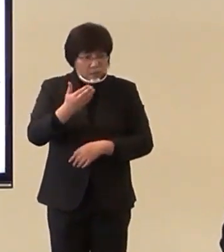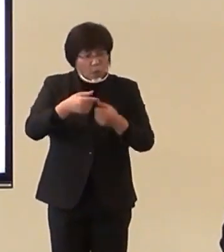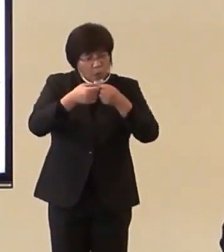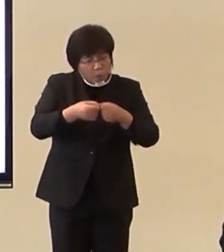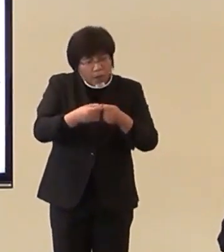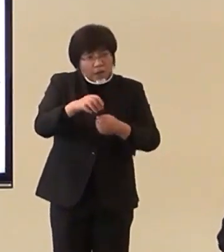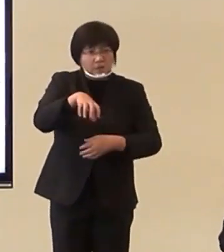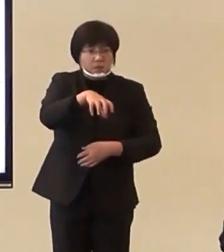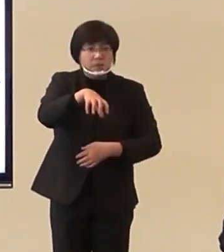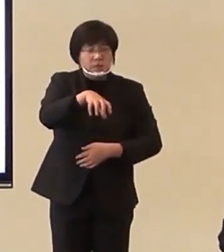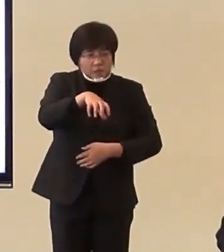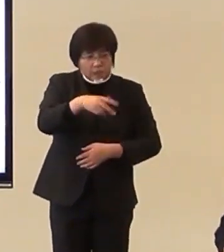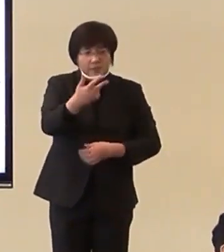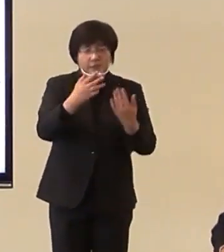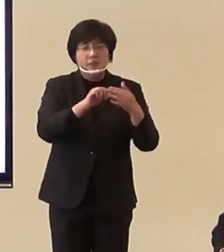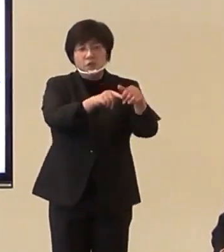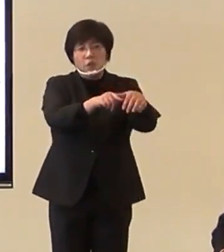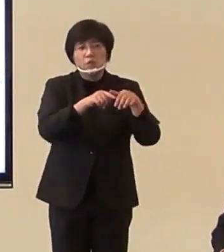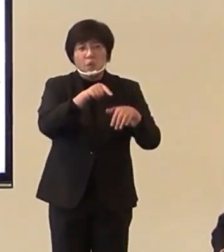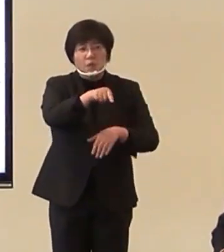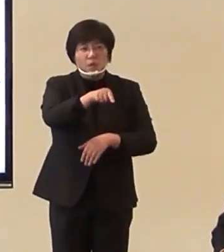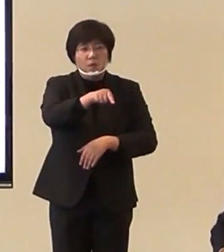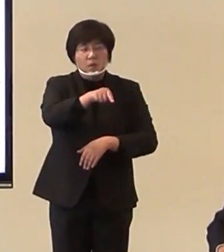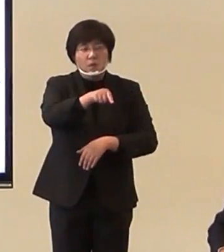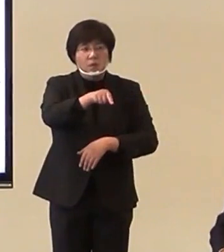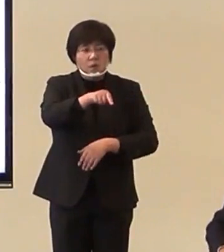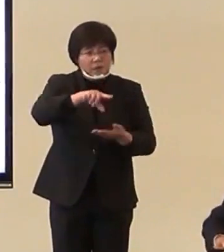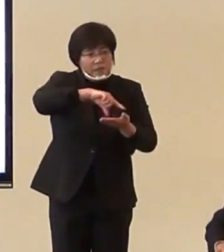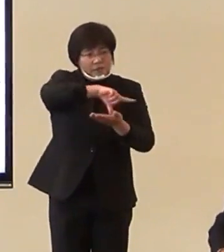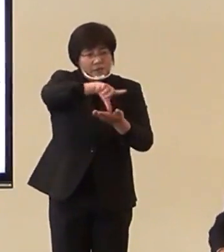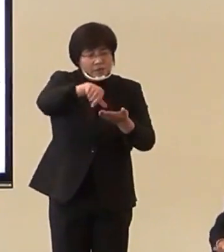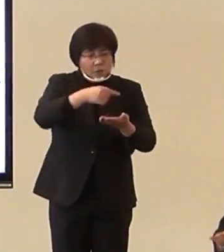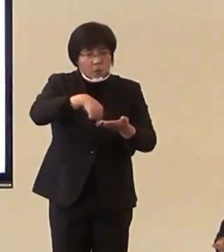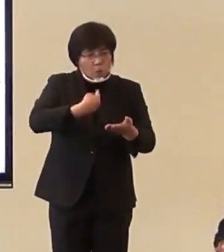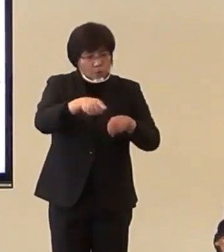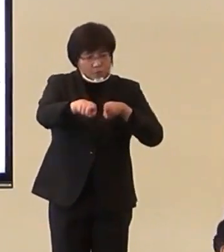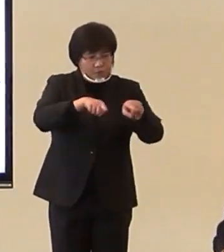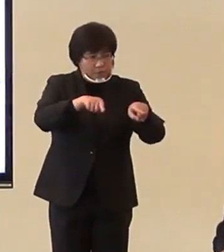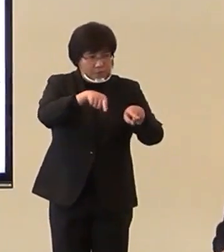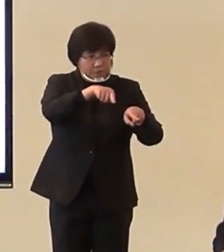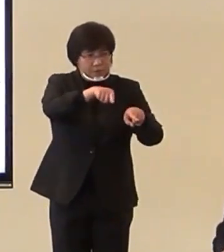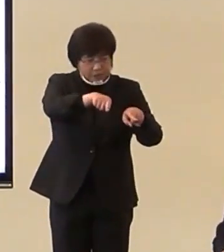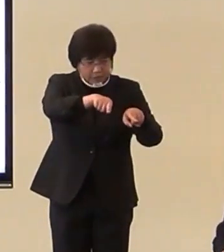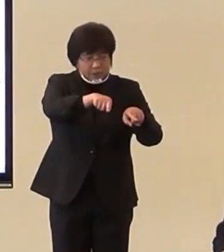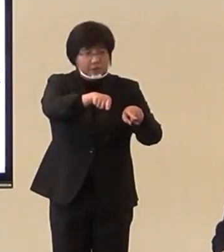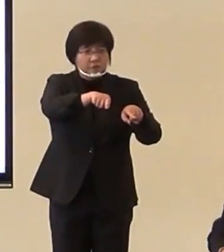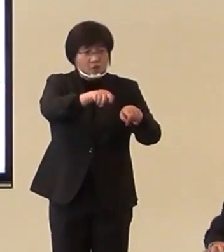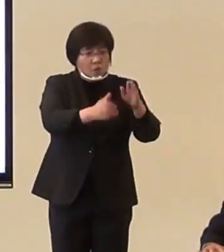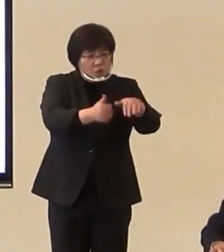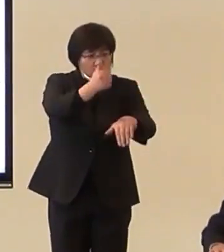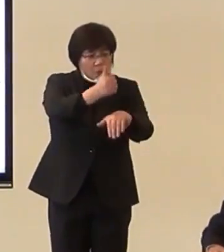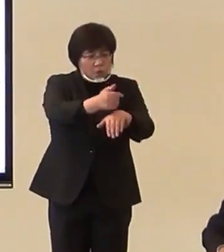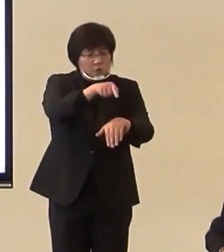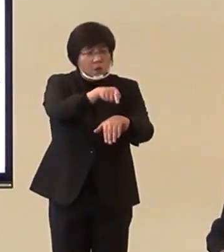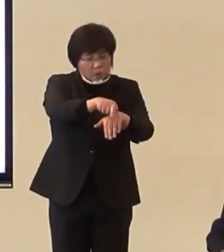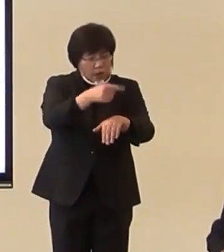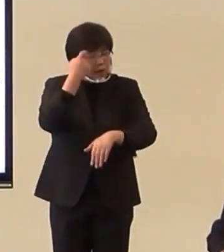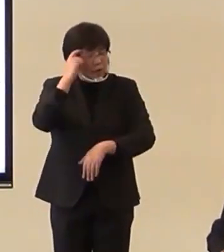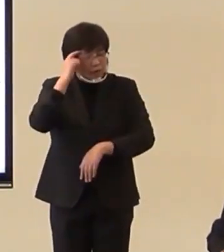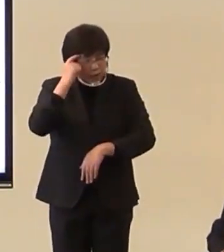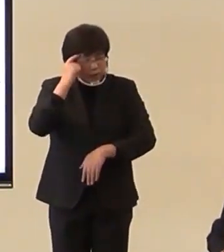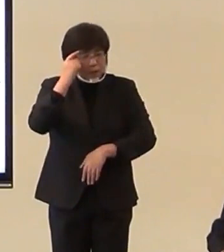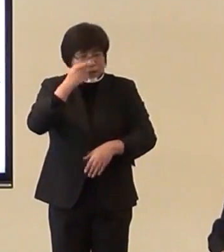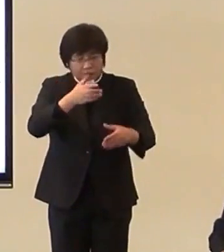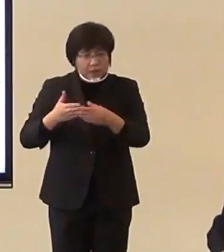治、一番大事な地方自治がやっぱある程度意思決定してリーダーで引っ張っていかないと、その現場現場が違うわけです